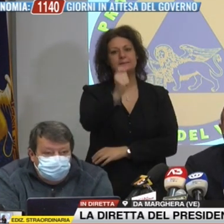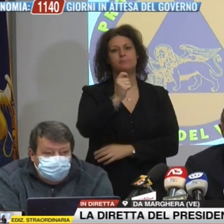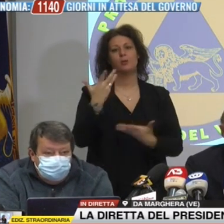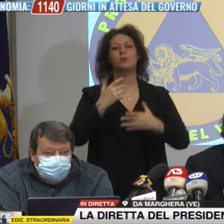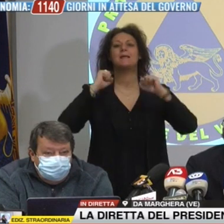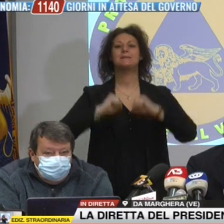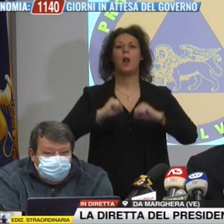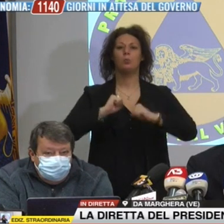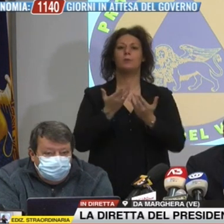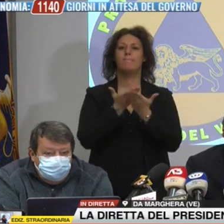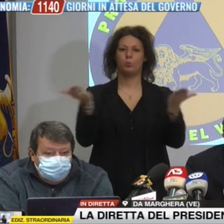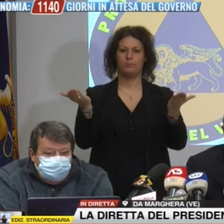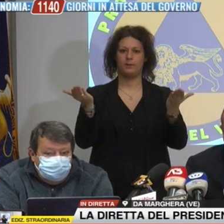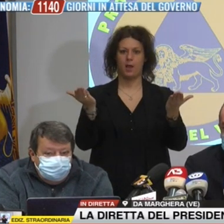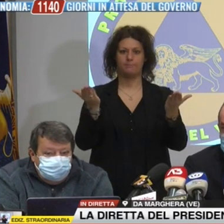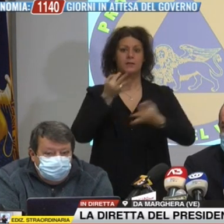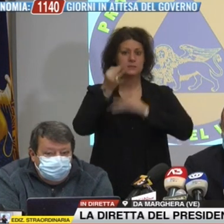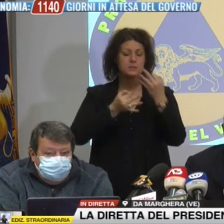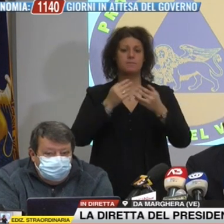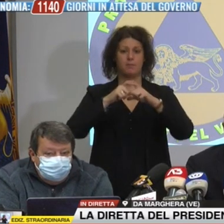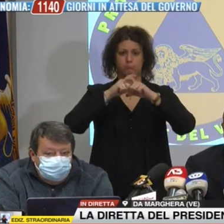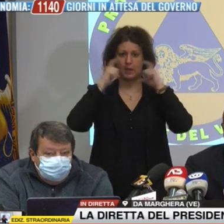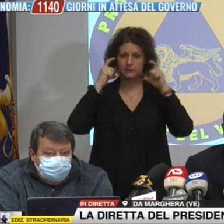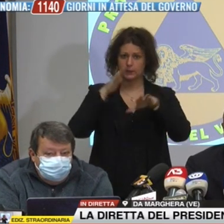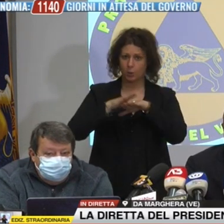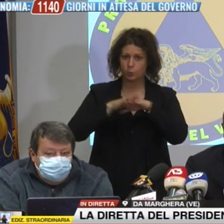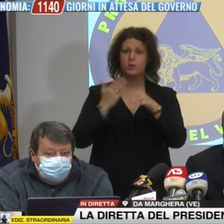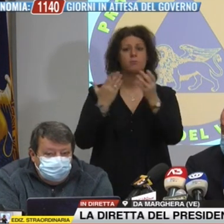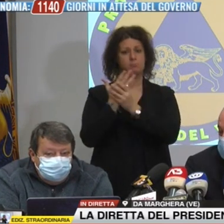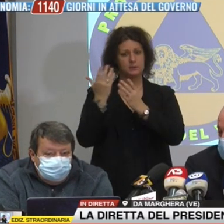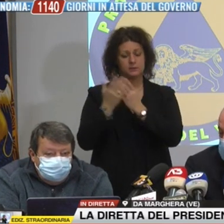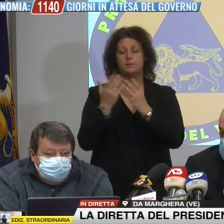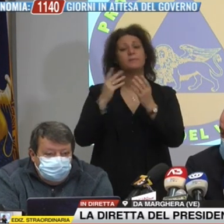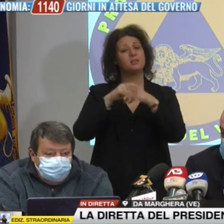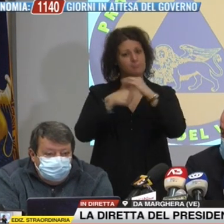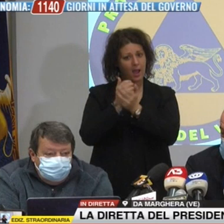pubblica. Mascherina, igiene e no agli assembramenti.